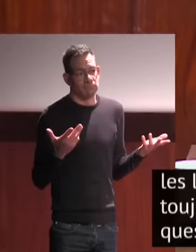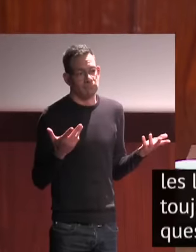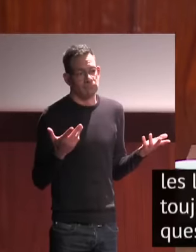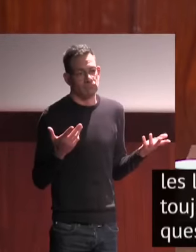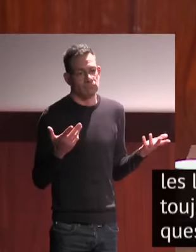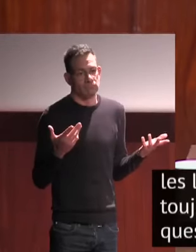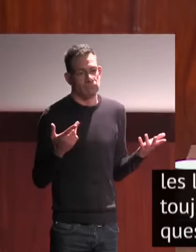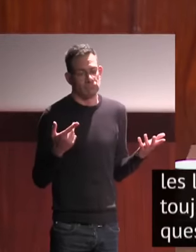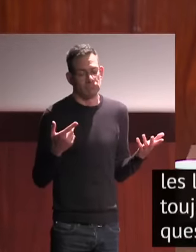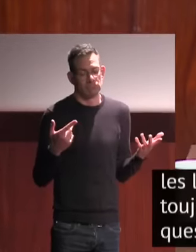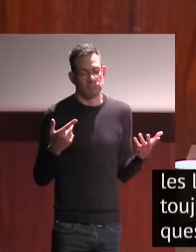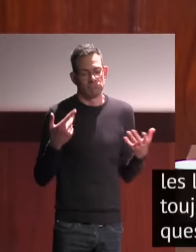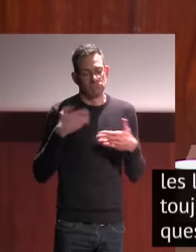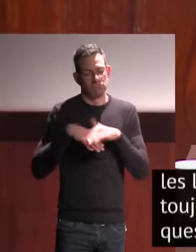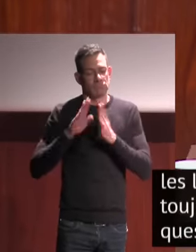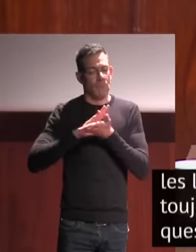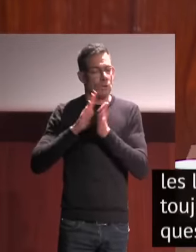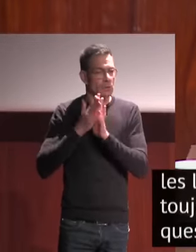activités qu'on fait,